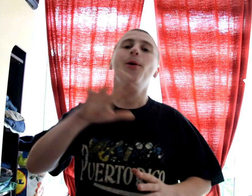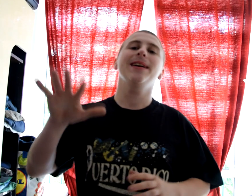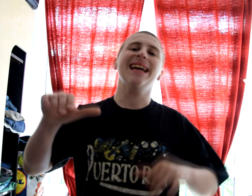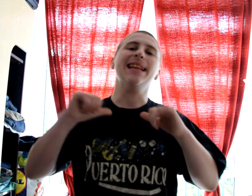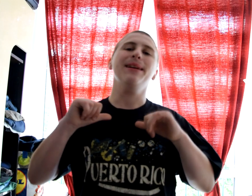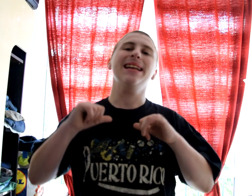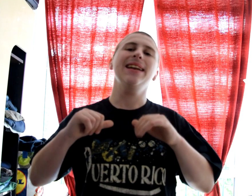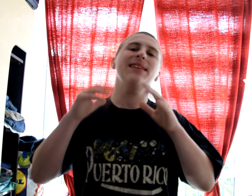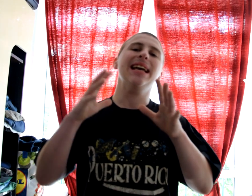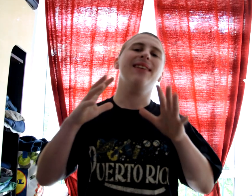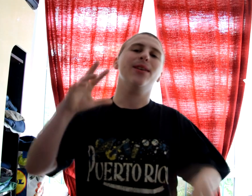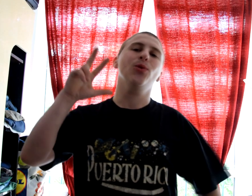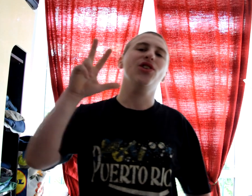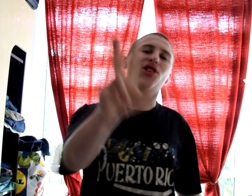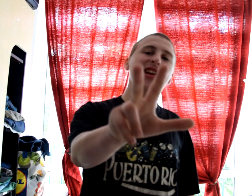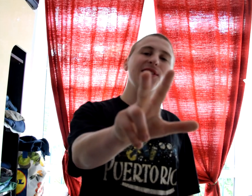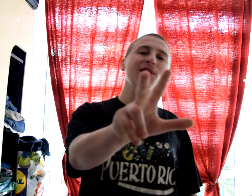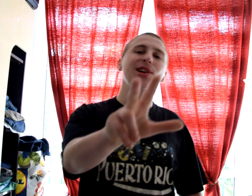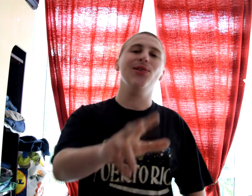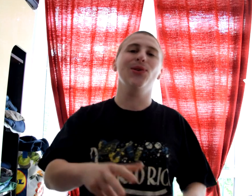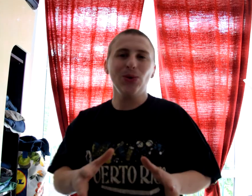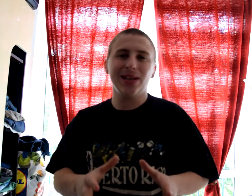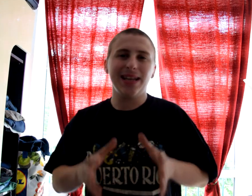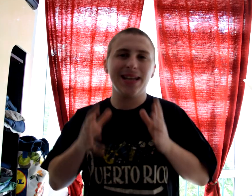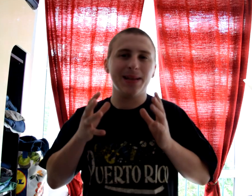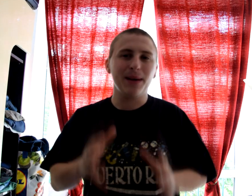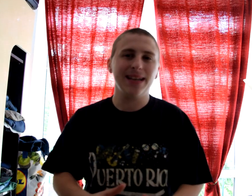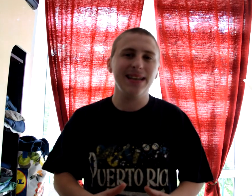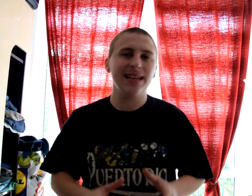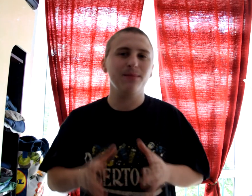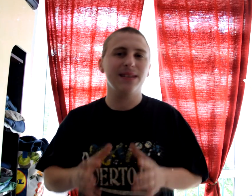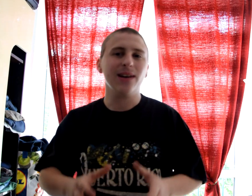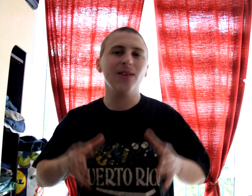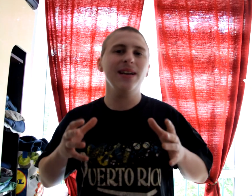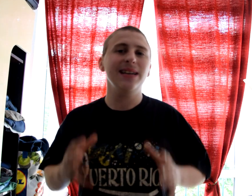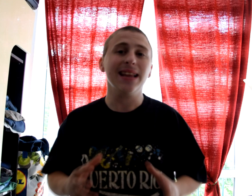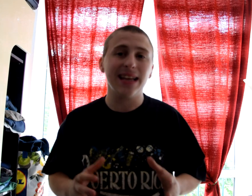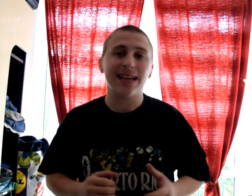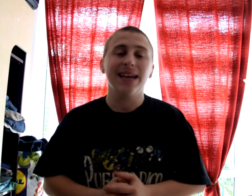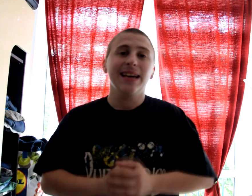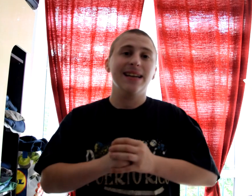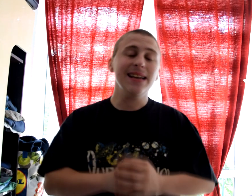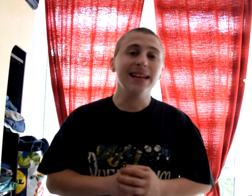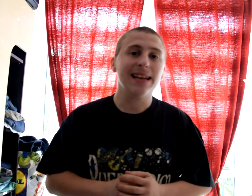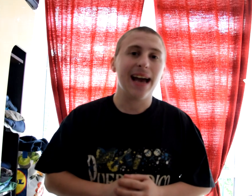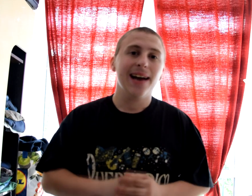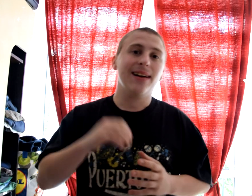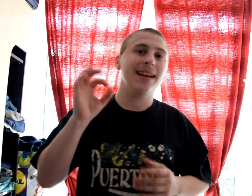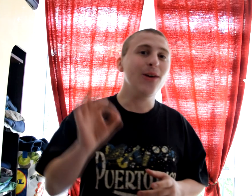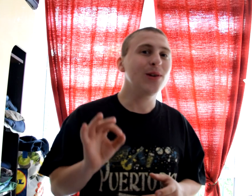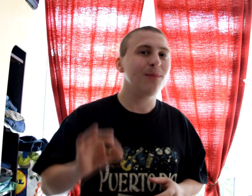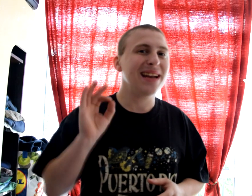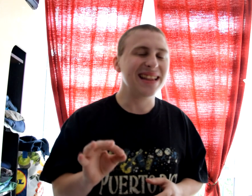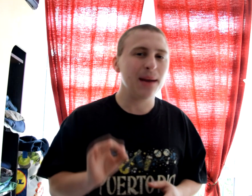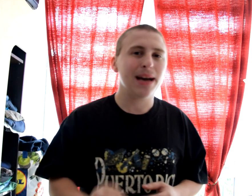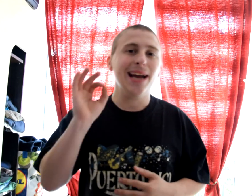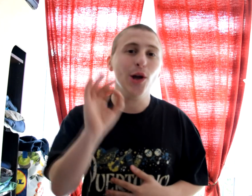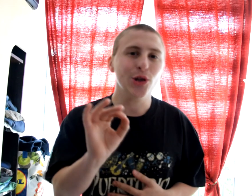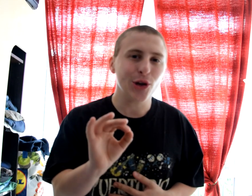Ahoj, já jsem Matt Green, vítám vás u třetího dílu Úzce s Matt Greenem znakový jazyk. Dneska vás naučím na téma